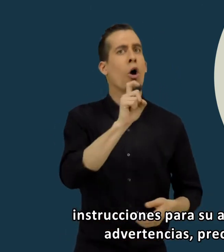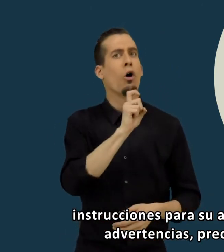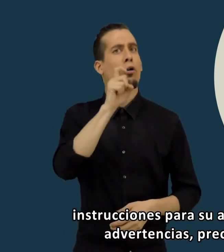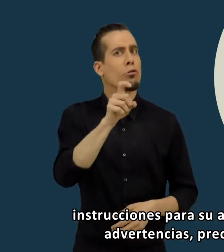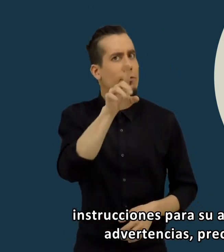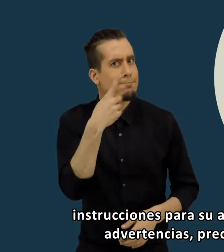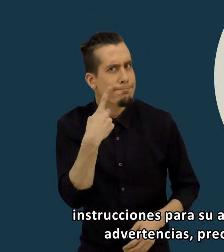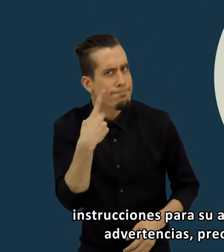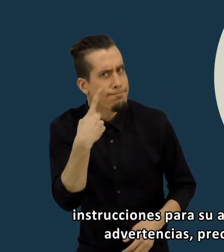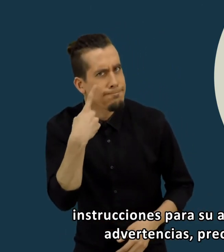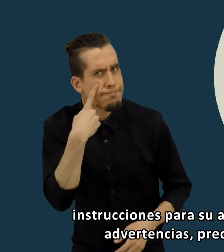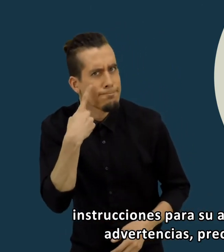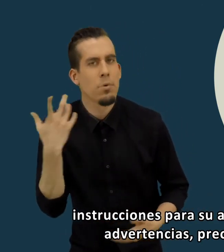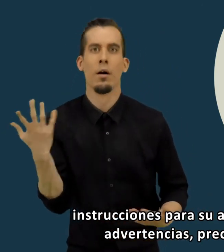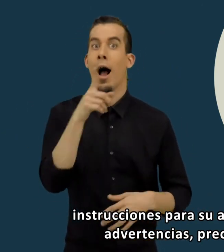administración, advertencias,